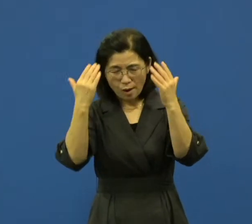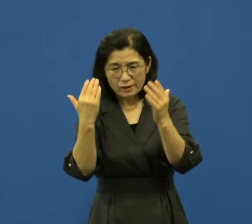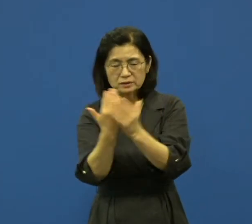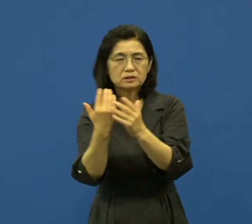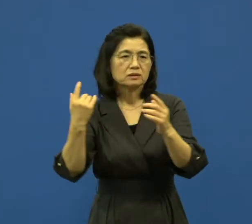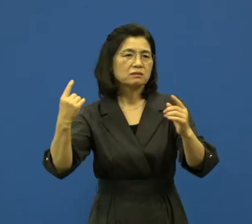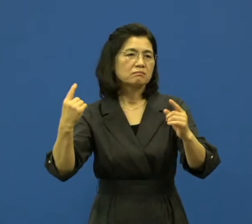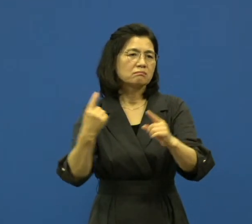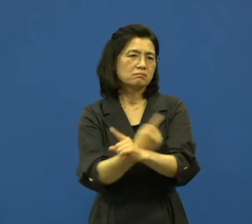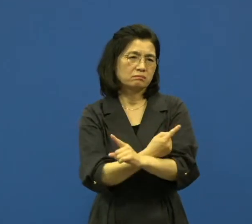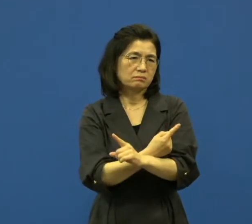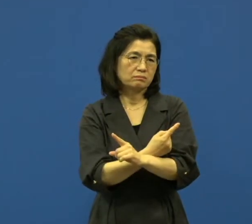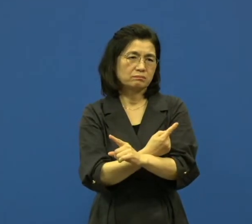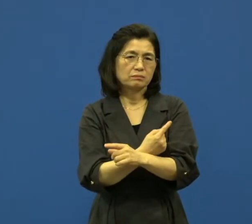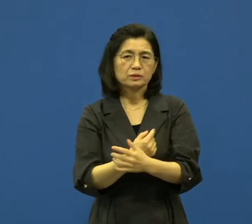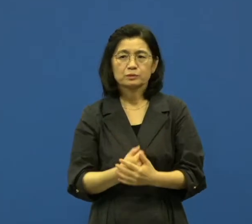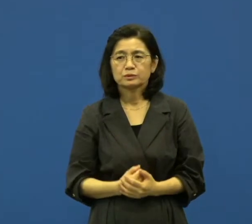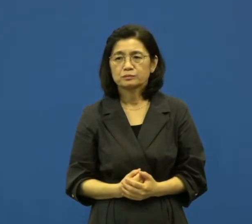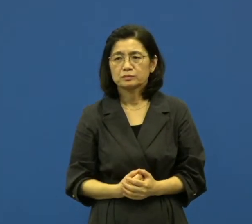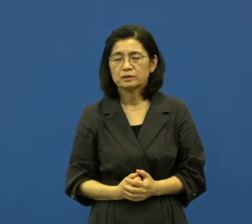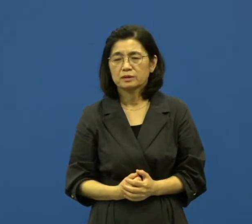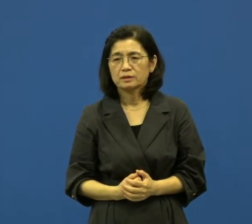바꿔놓았어요.